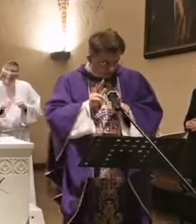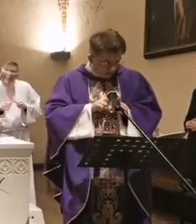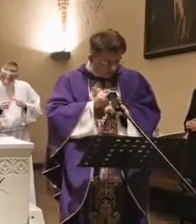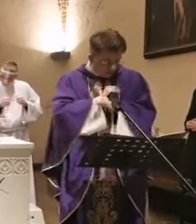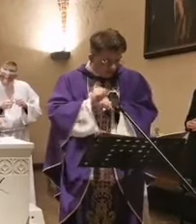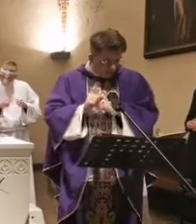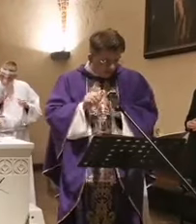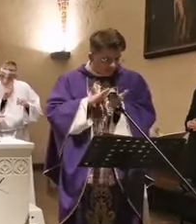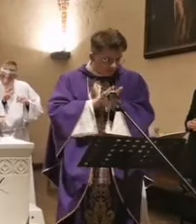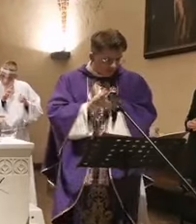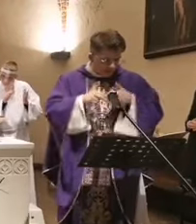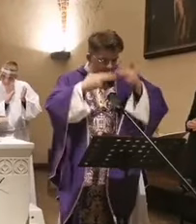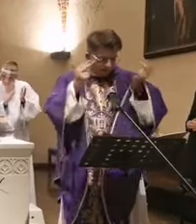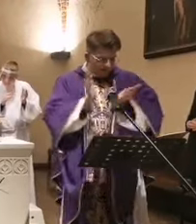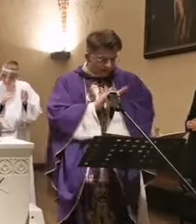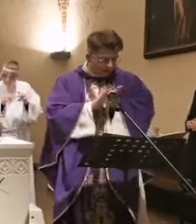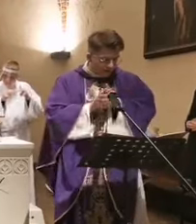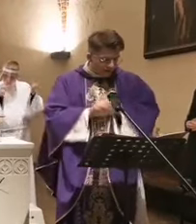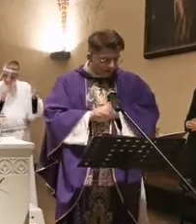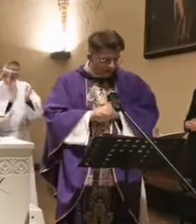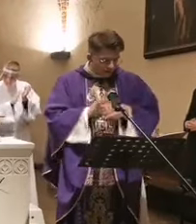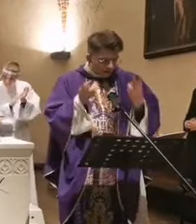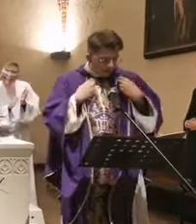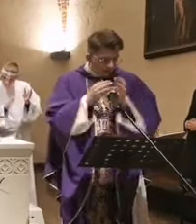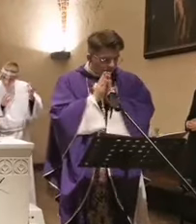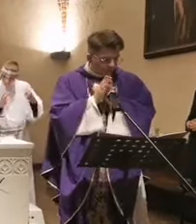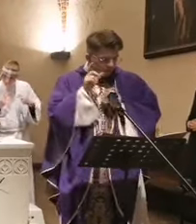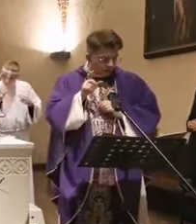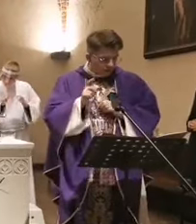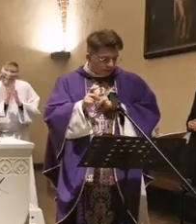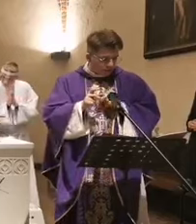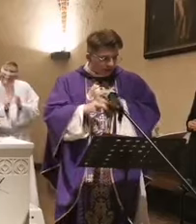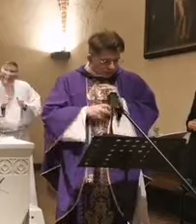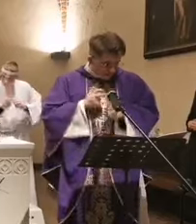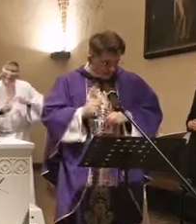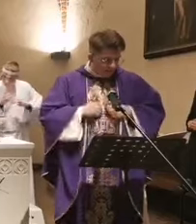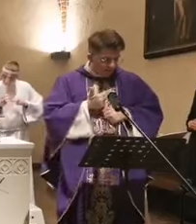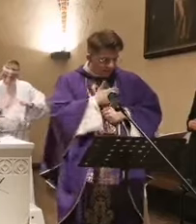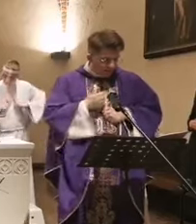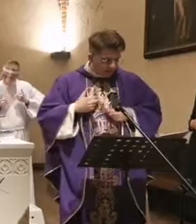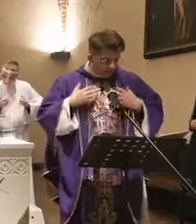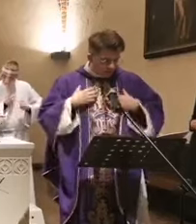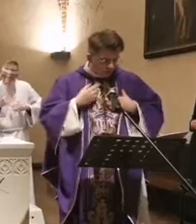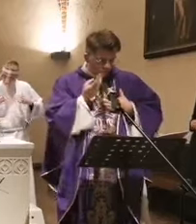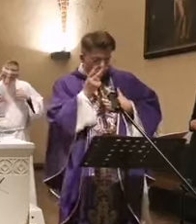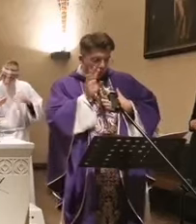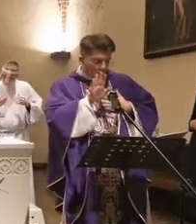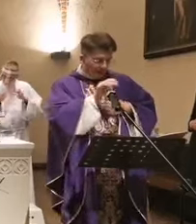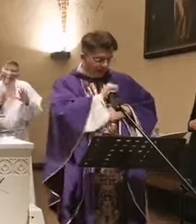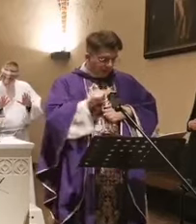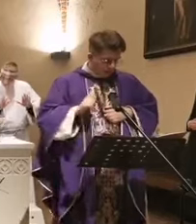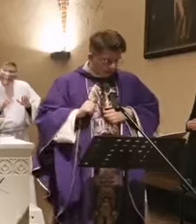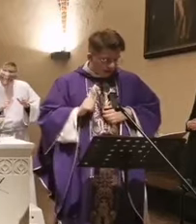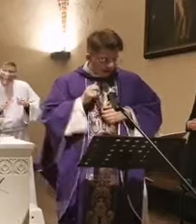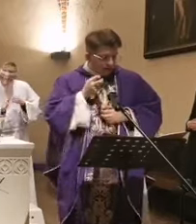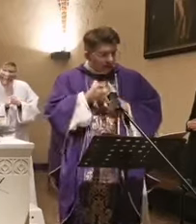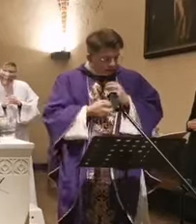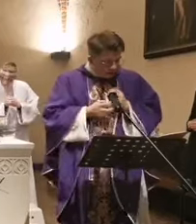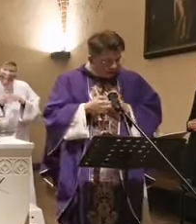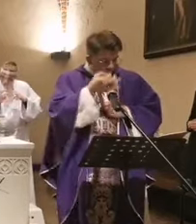Eucharystyczny, który jest zanadkiem niebieskich barw, pokornie prosimy Cię, spraw, aby w naszym życiu ukazało